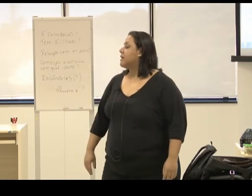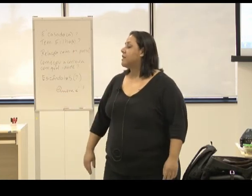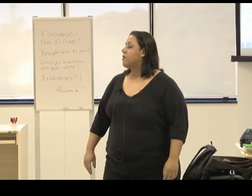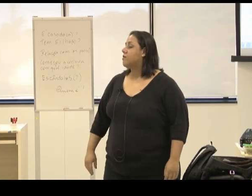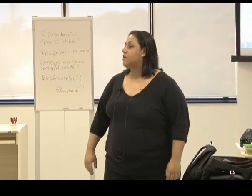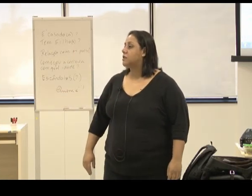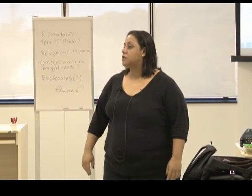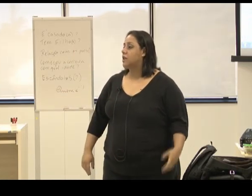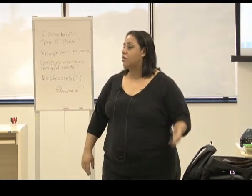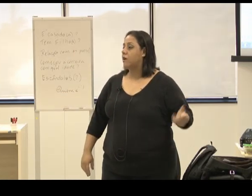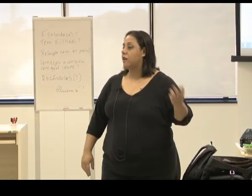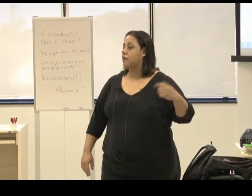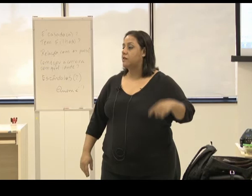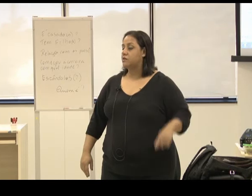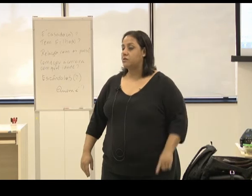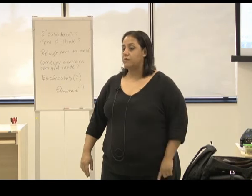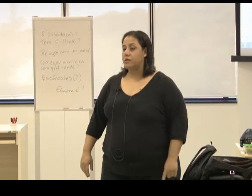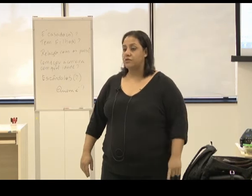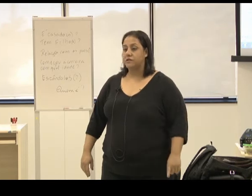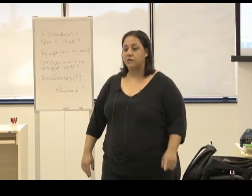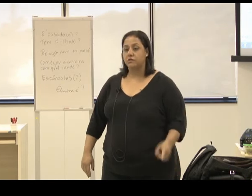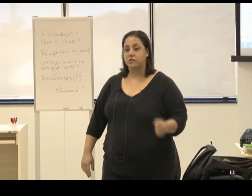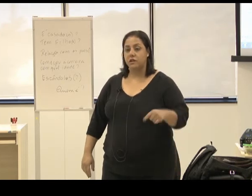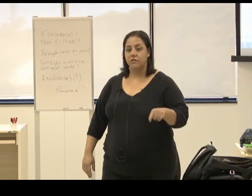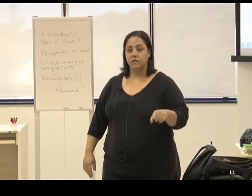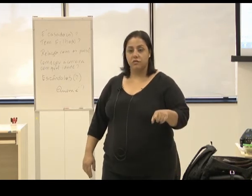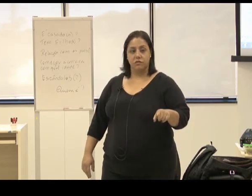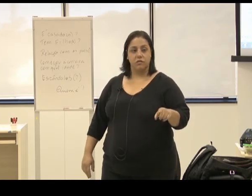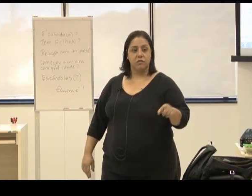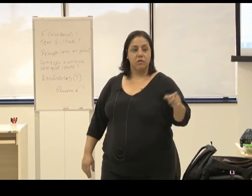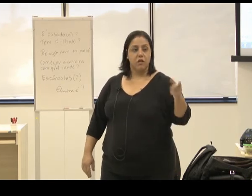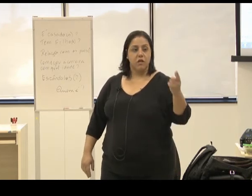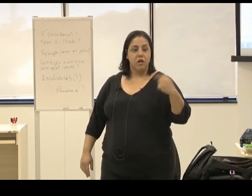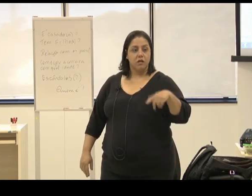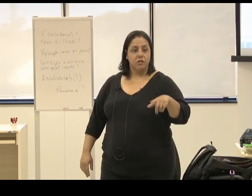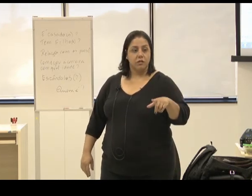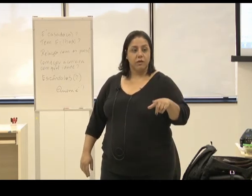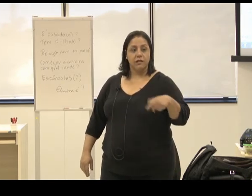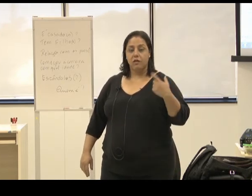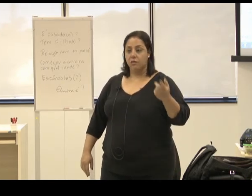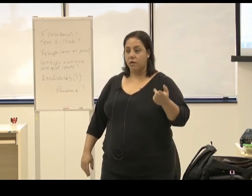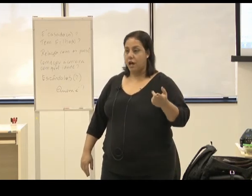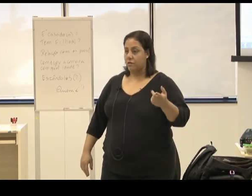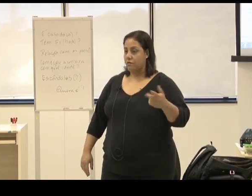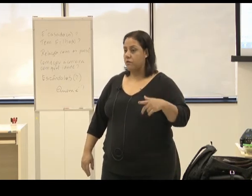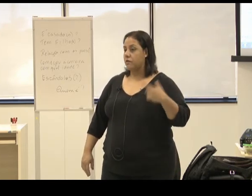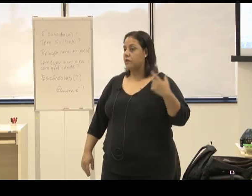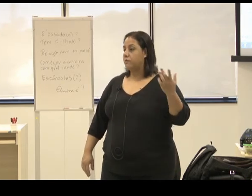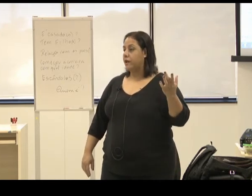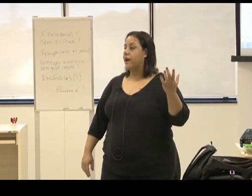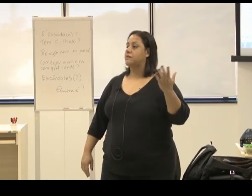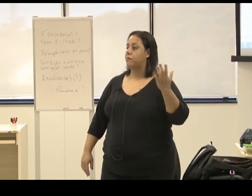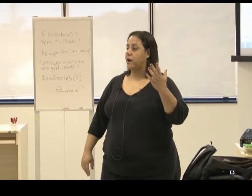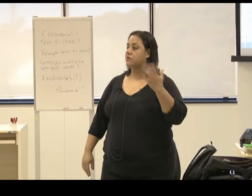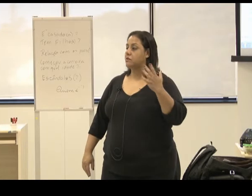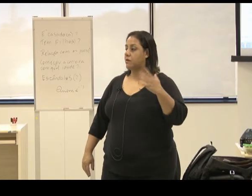Então, a gente está com ele justamente fazendo o serviço de implantar o tabulário, explicar as partes do tabulário,